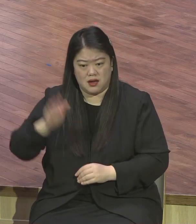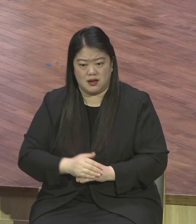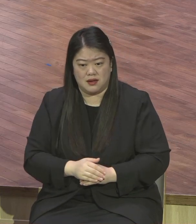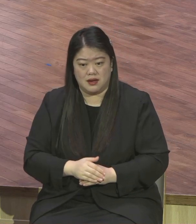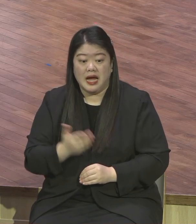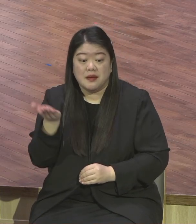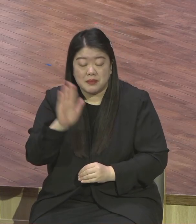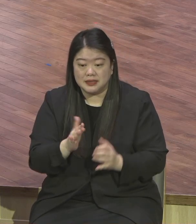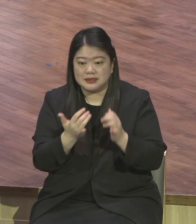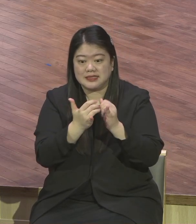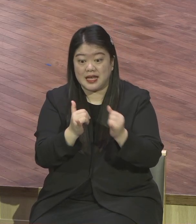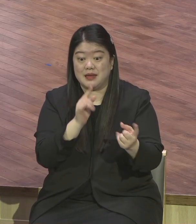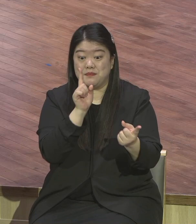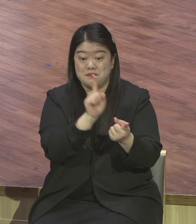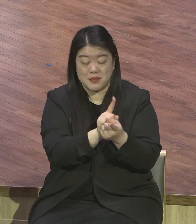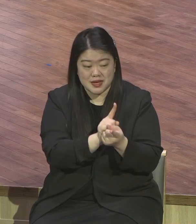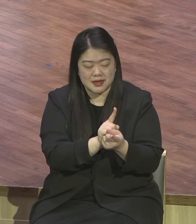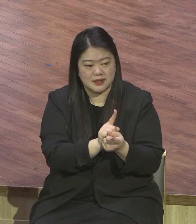참아요.